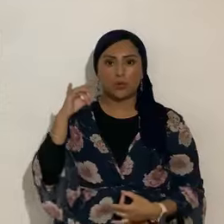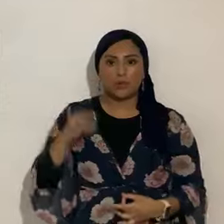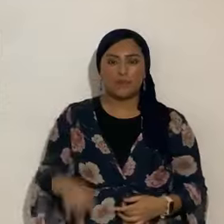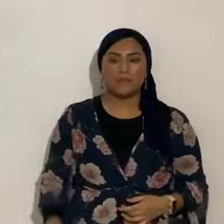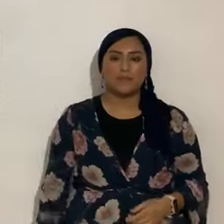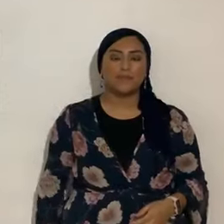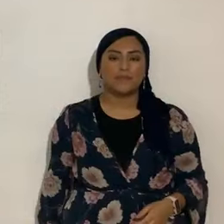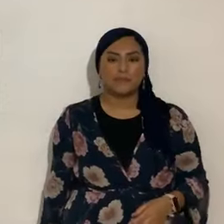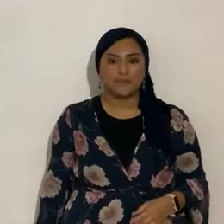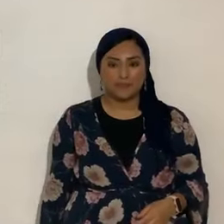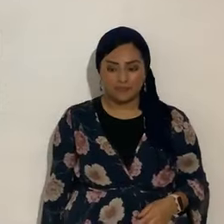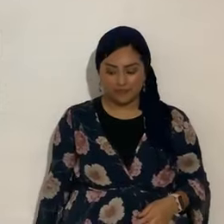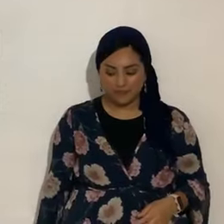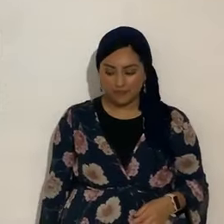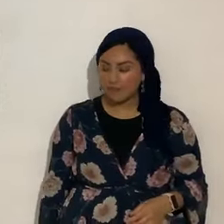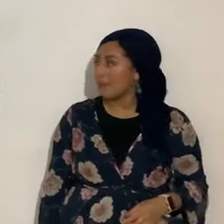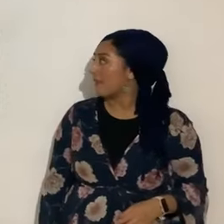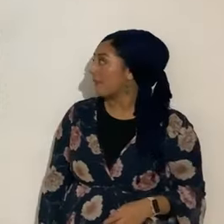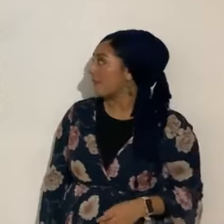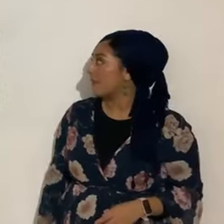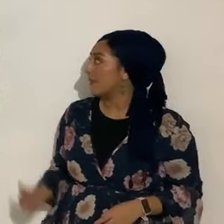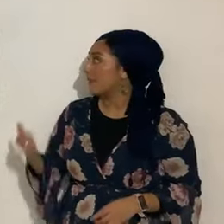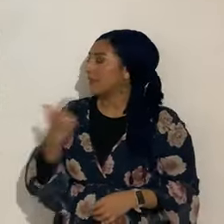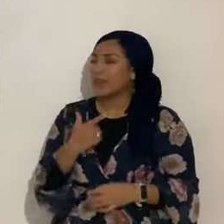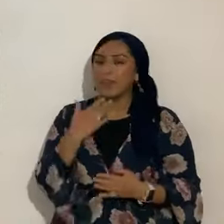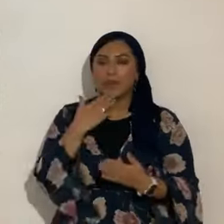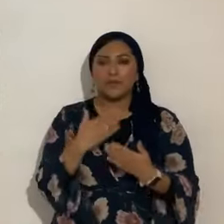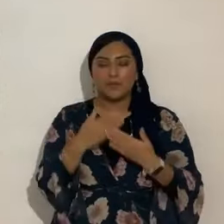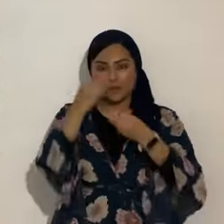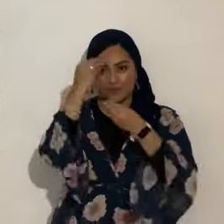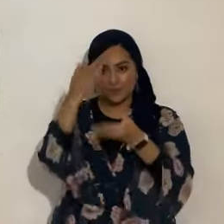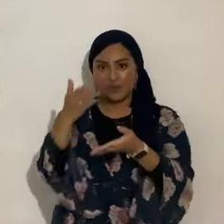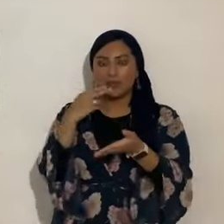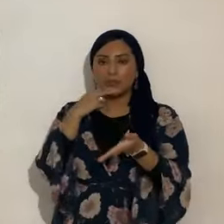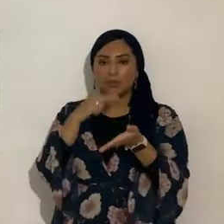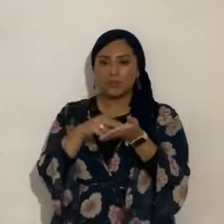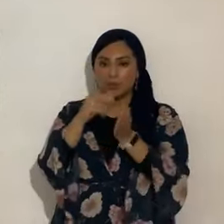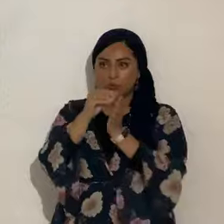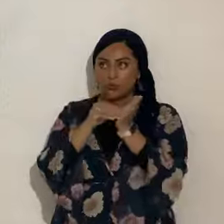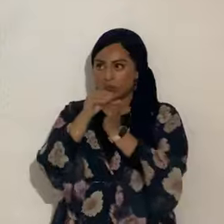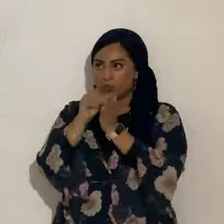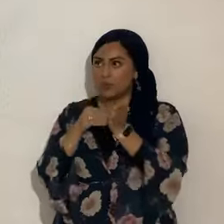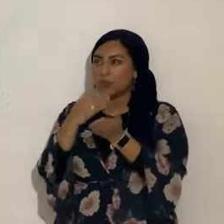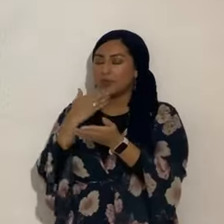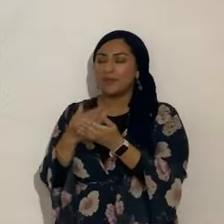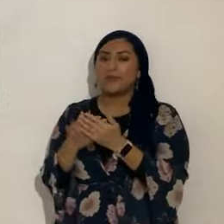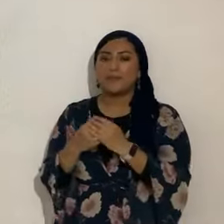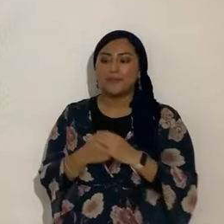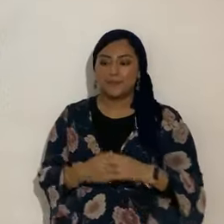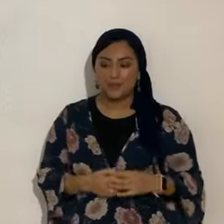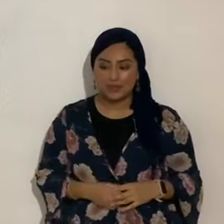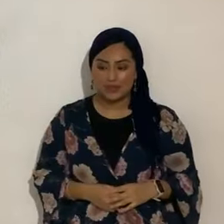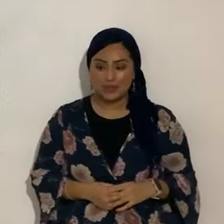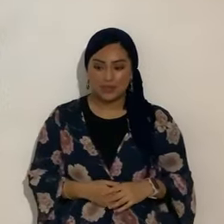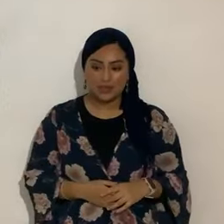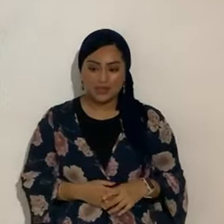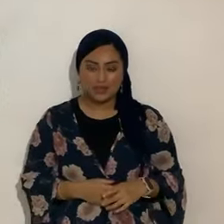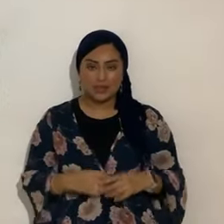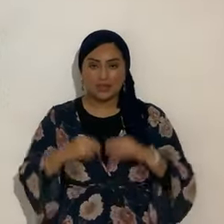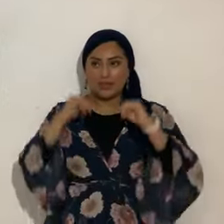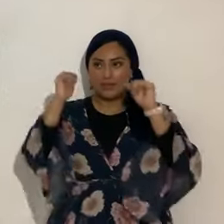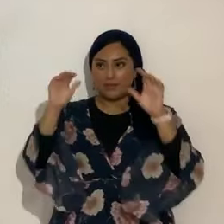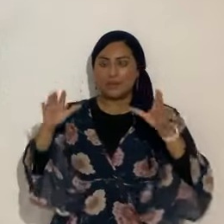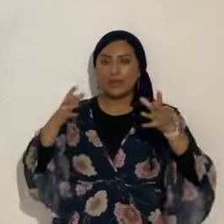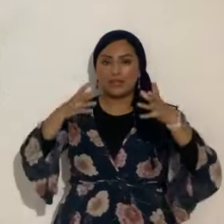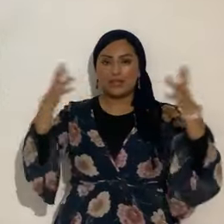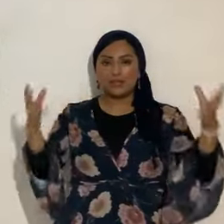Veo que lo están anotando y todos son muy obedientes. Aleluya. Amén. Perfecto. Los bendigo